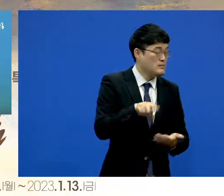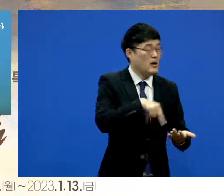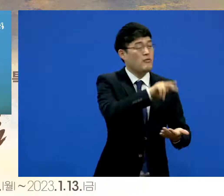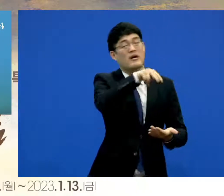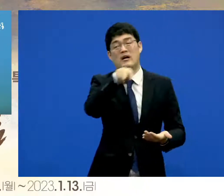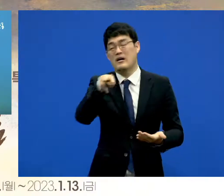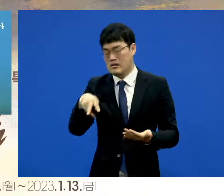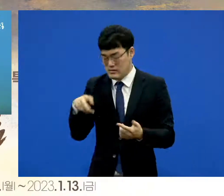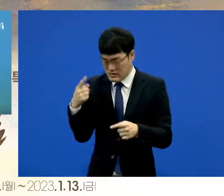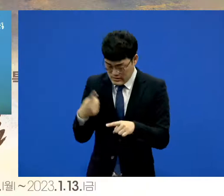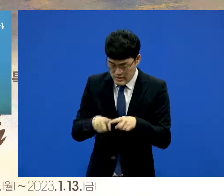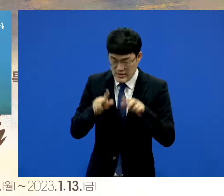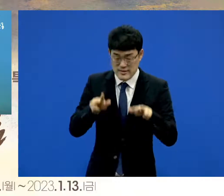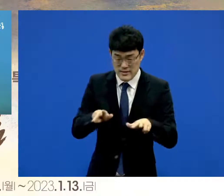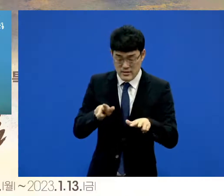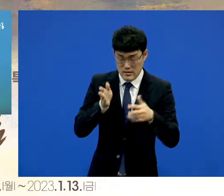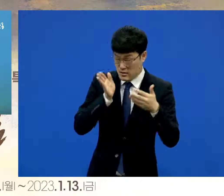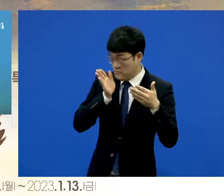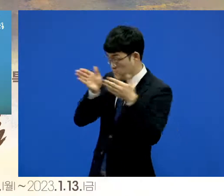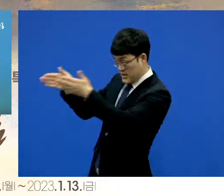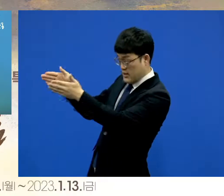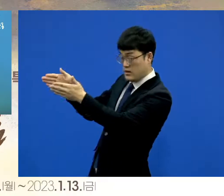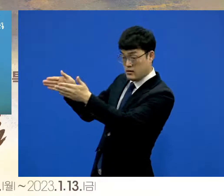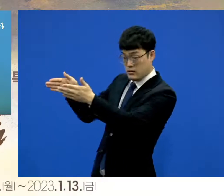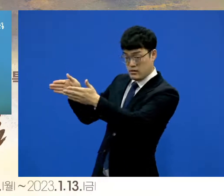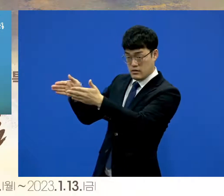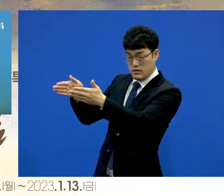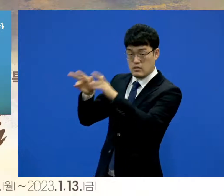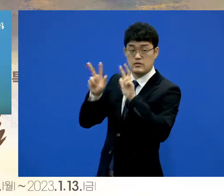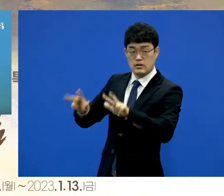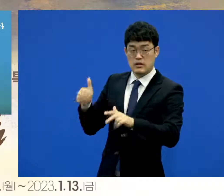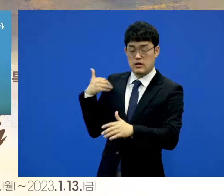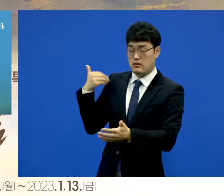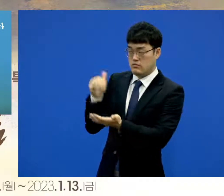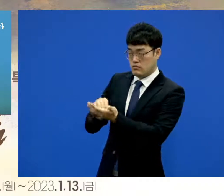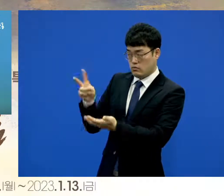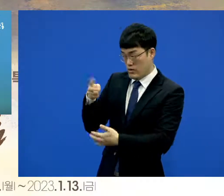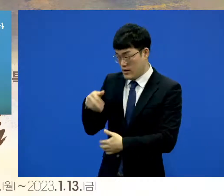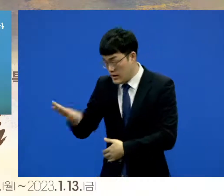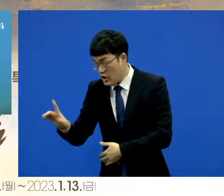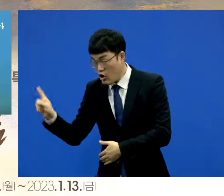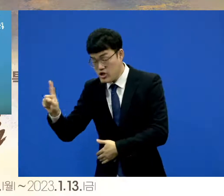방향을 잡았어요. 일단 아버지 집으로 돌아가는 방향을 잡았어요.